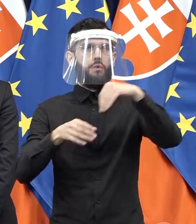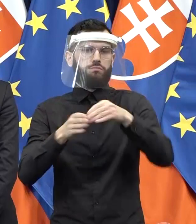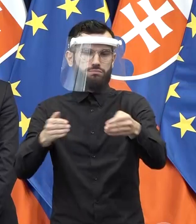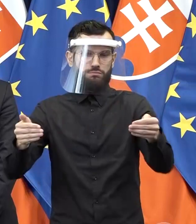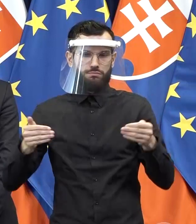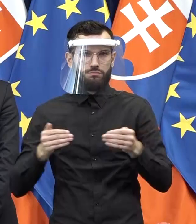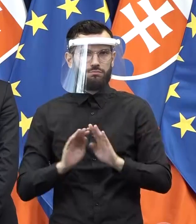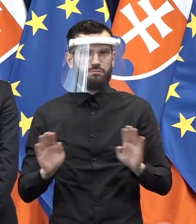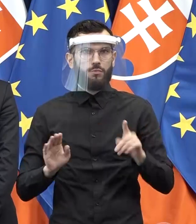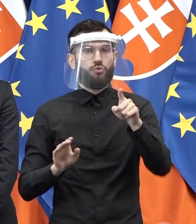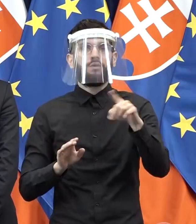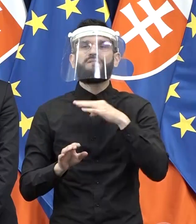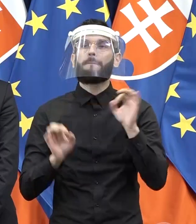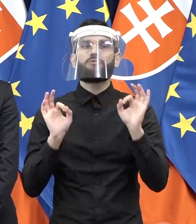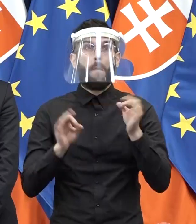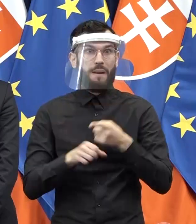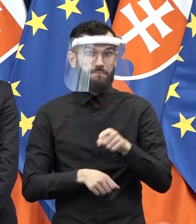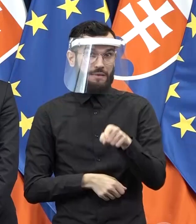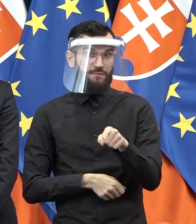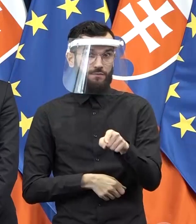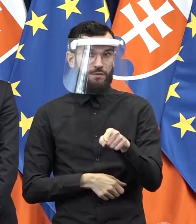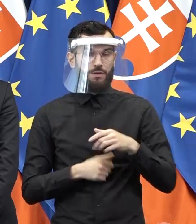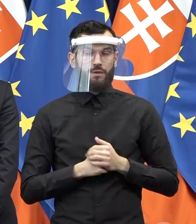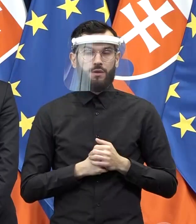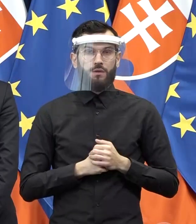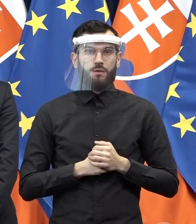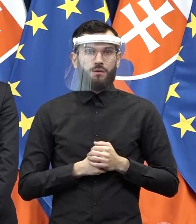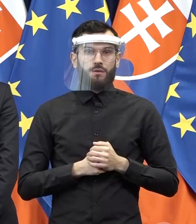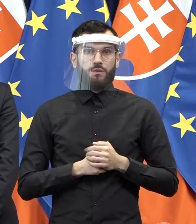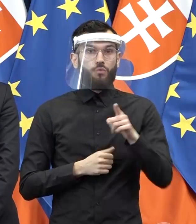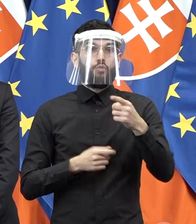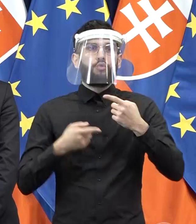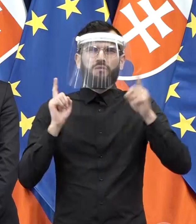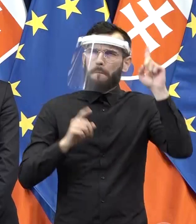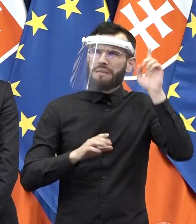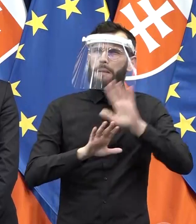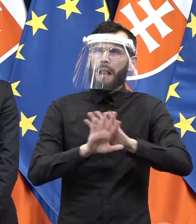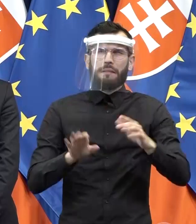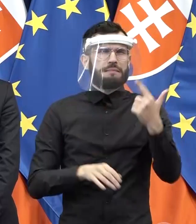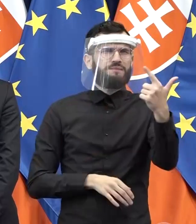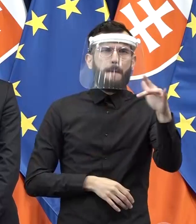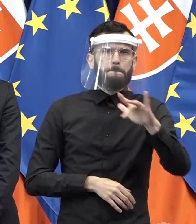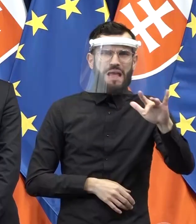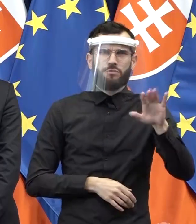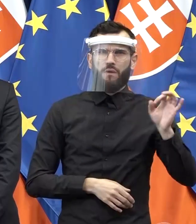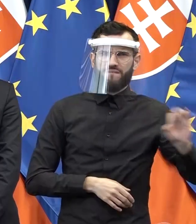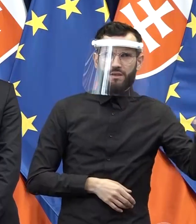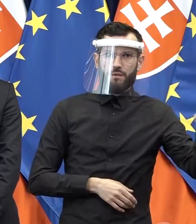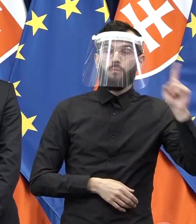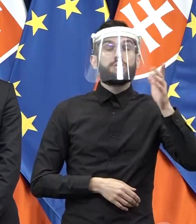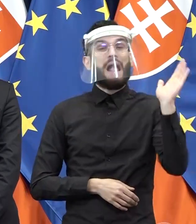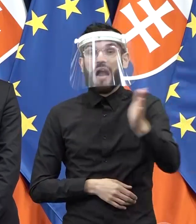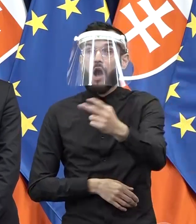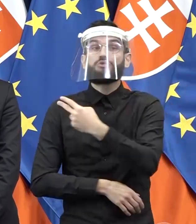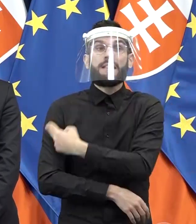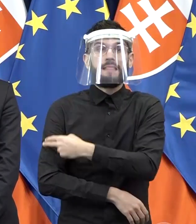Je to mimoriadne efektívne opatrenie, ktoré dnes na Slovensku máme, myslím, že iba na nejakých dvoch miestach, bude pred každou